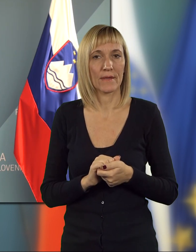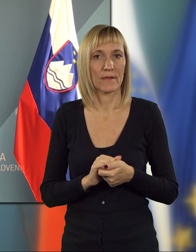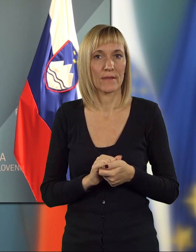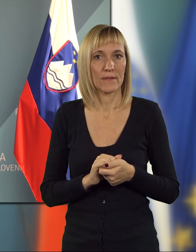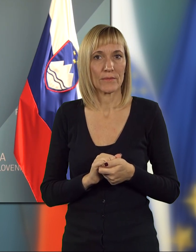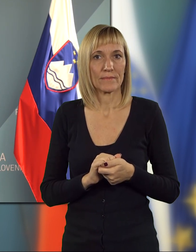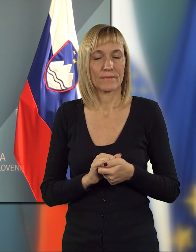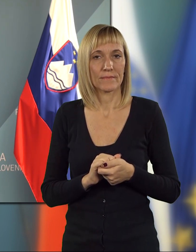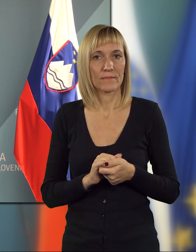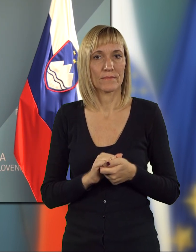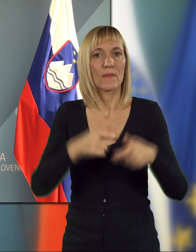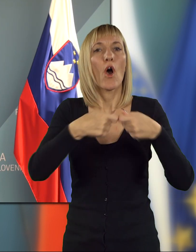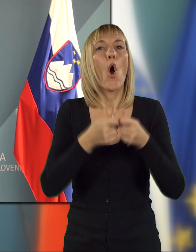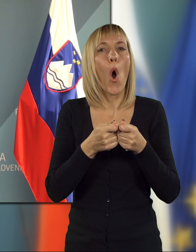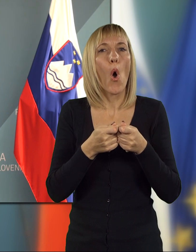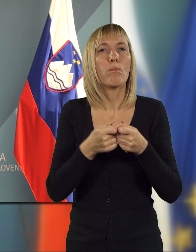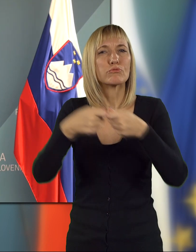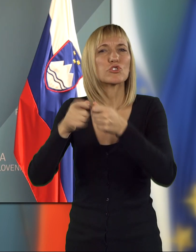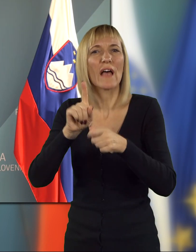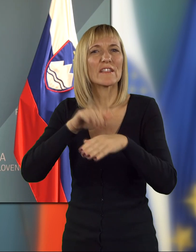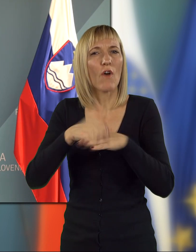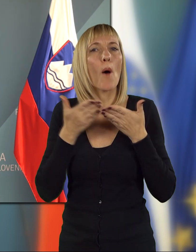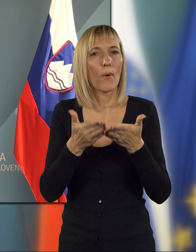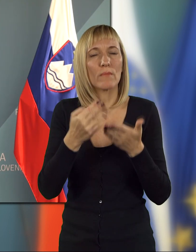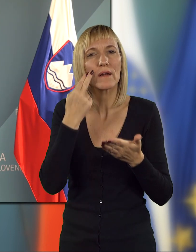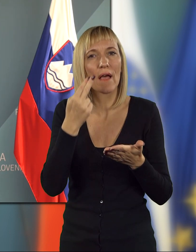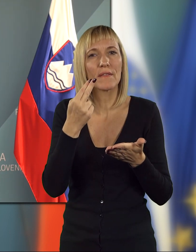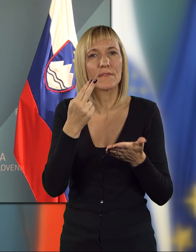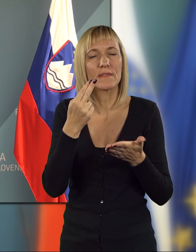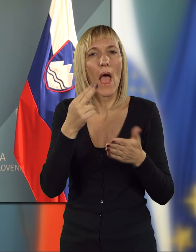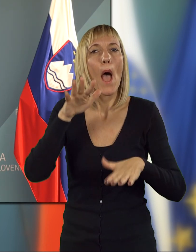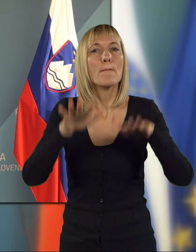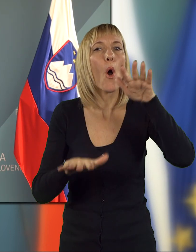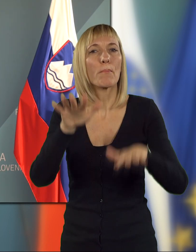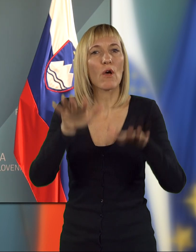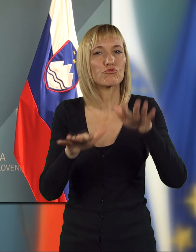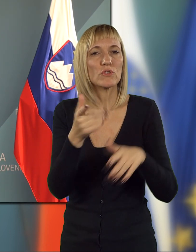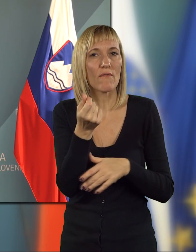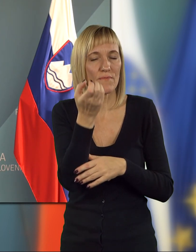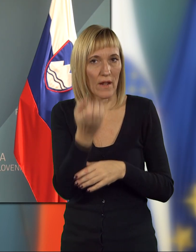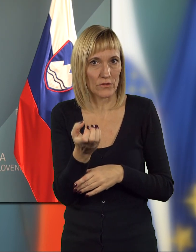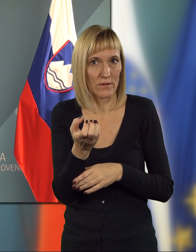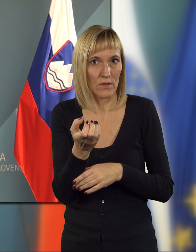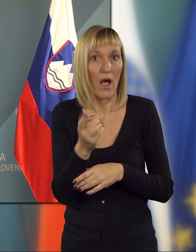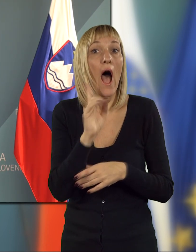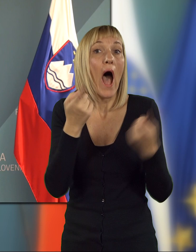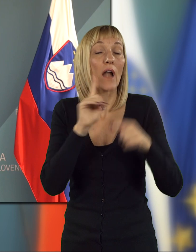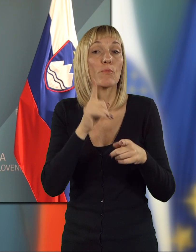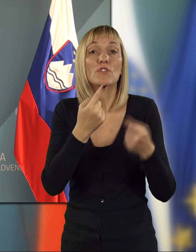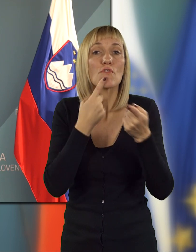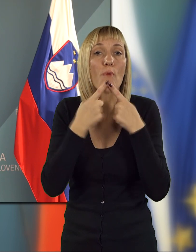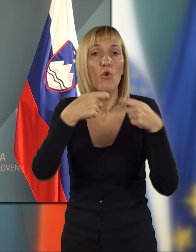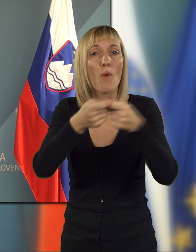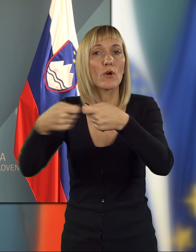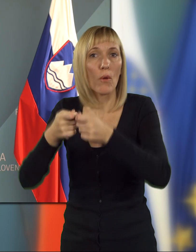STA, izvoli. Tadej Vrtovec, STA. Občine so nezadovoljne s ponudbo glede povprečnine. Se boste vi